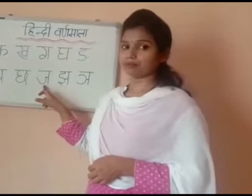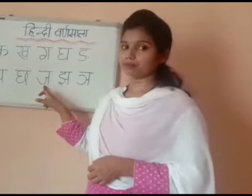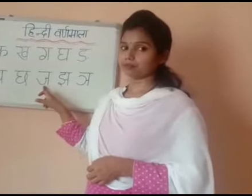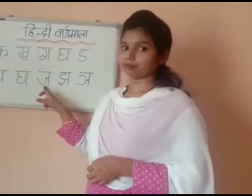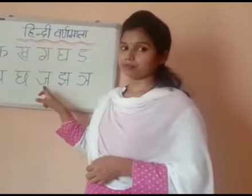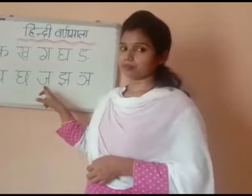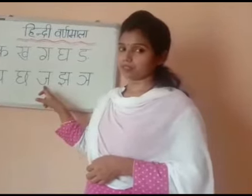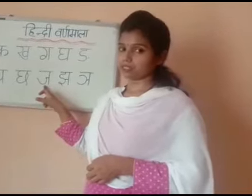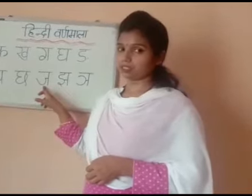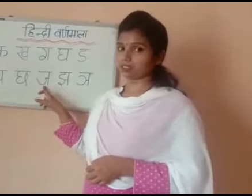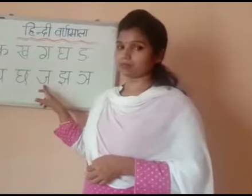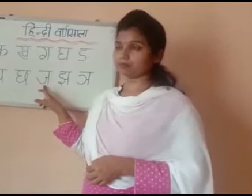ज,